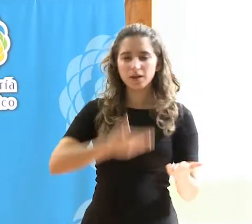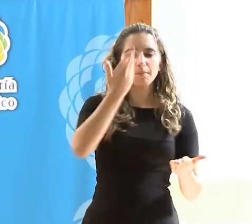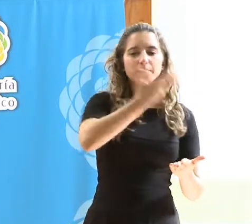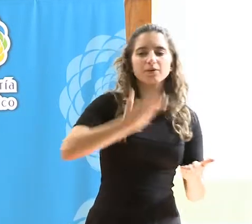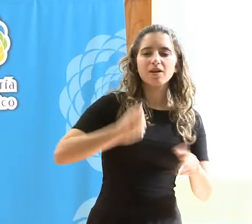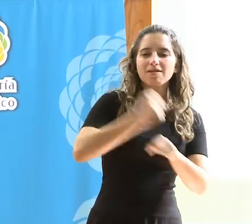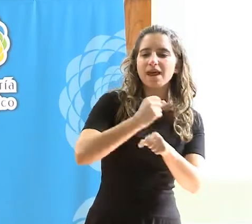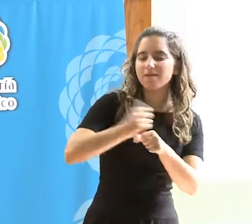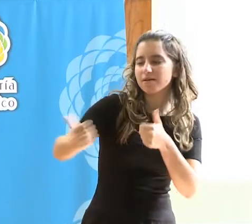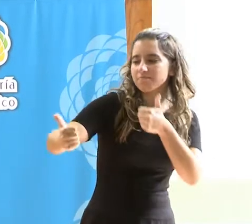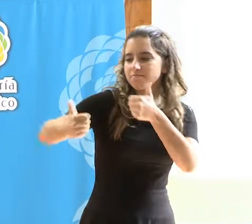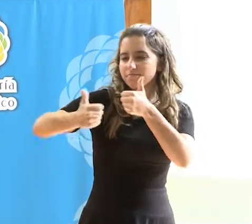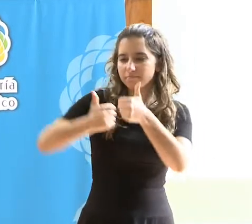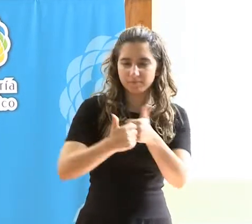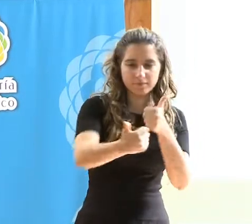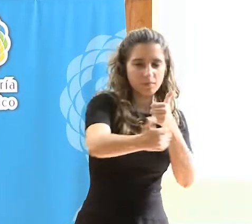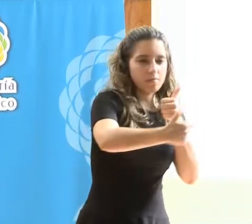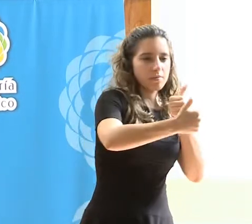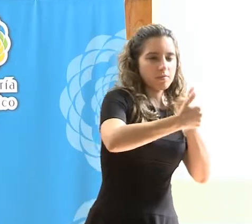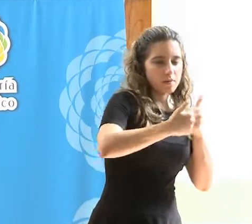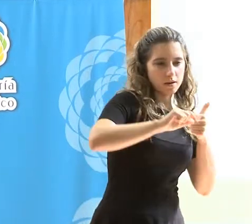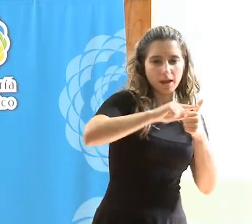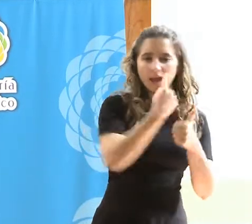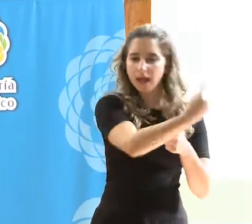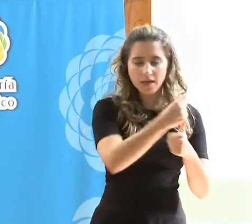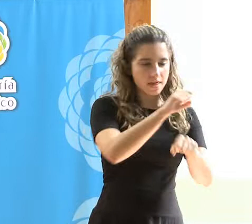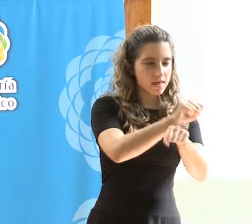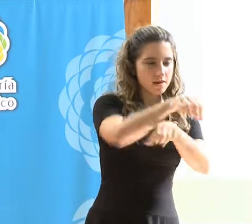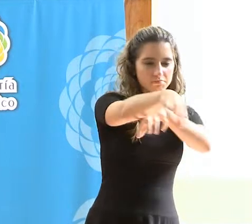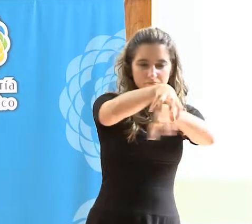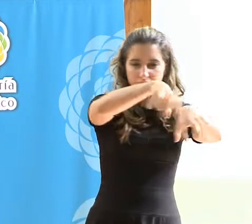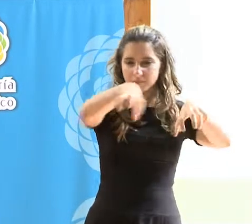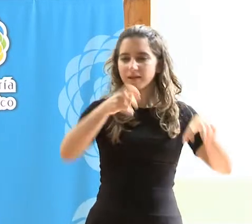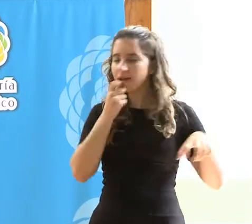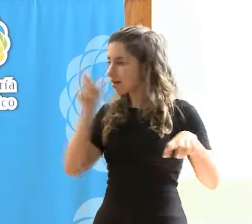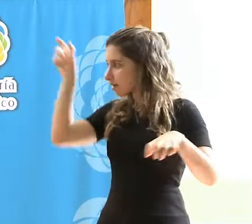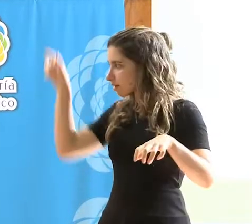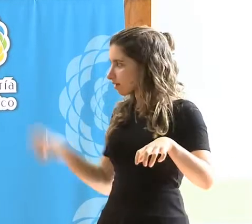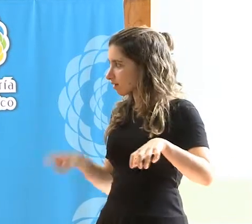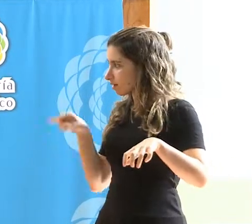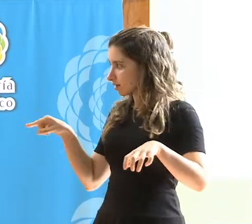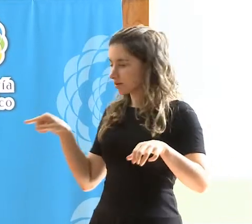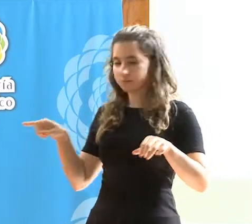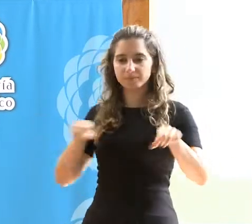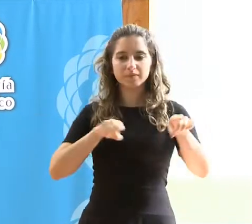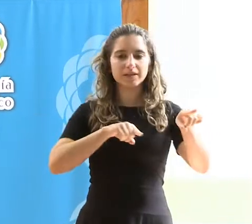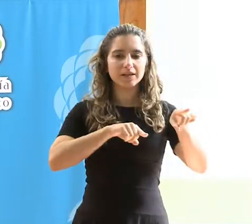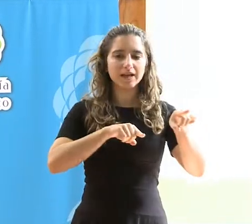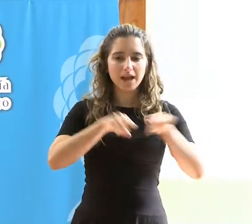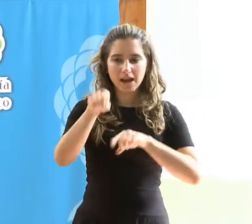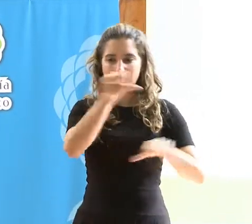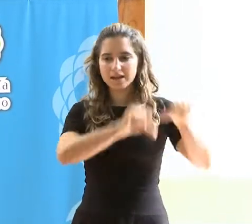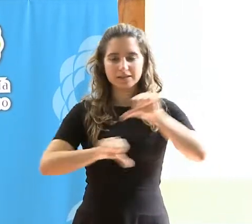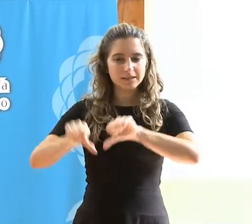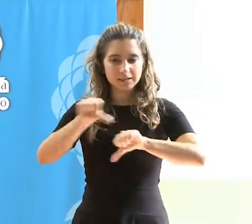otro desde el lugar, desde el lugar que cada cual ocupa. En mi caso, desde la dirección de la carrera de Ciencias de la